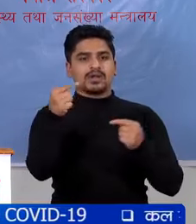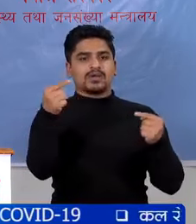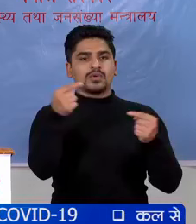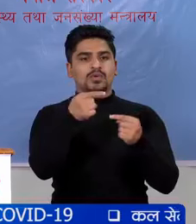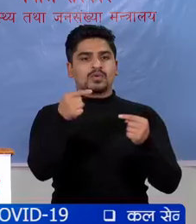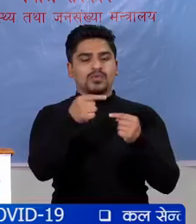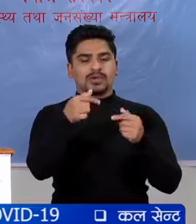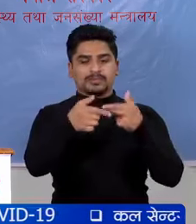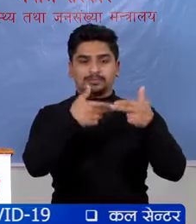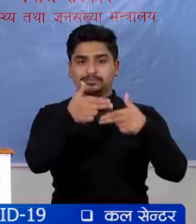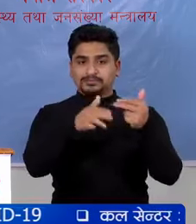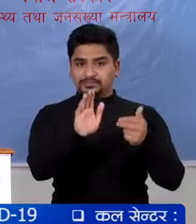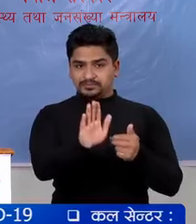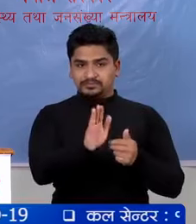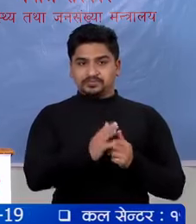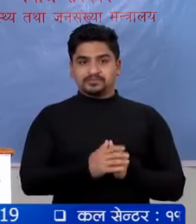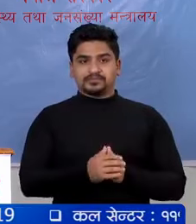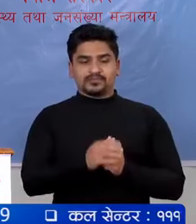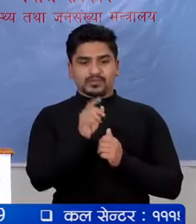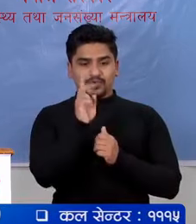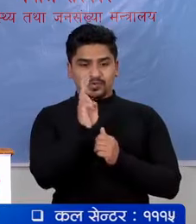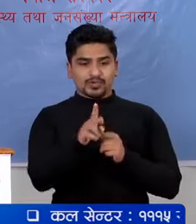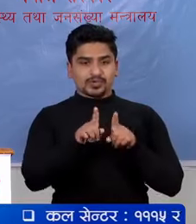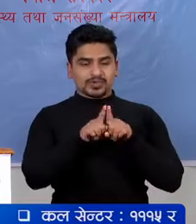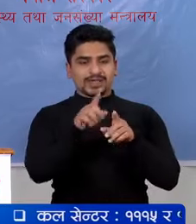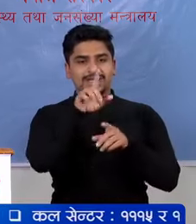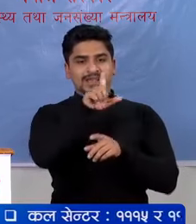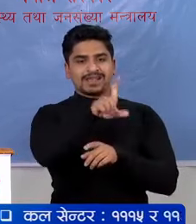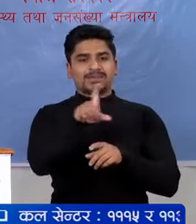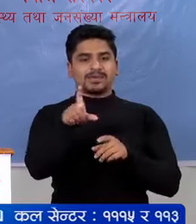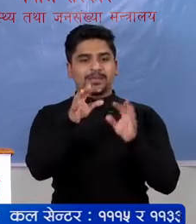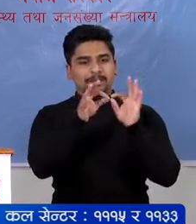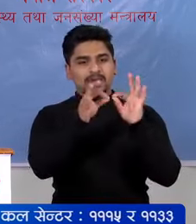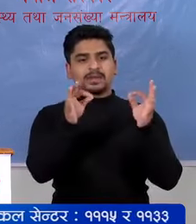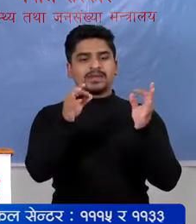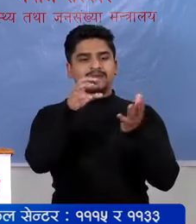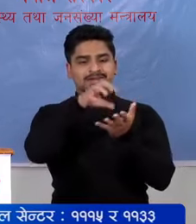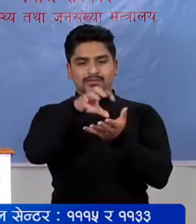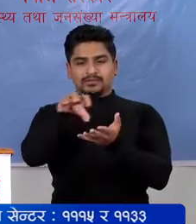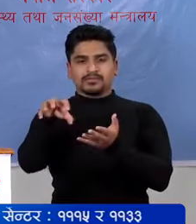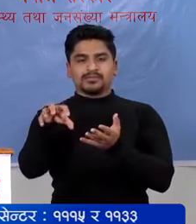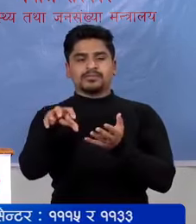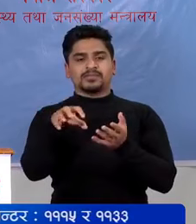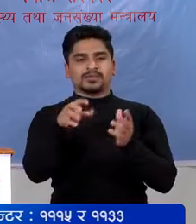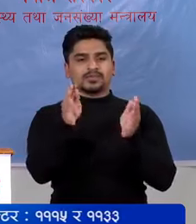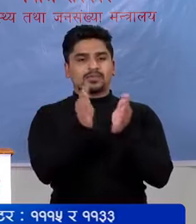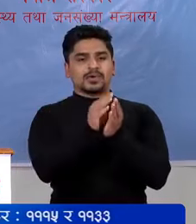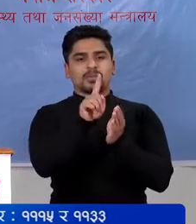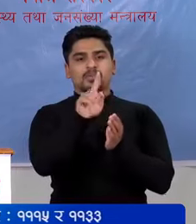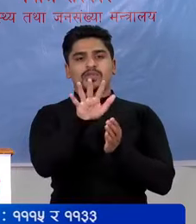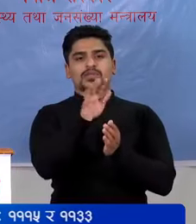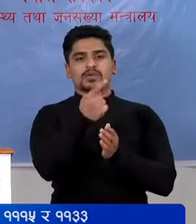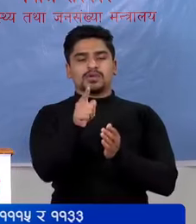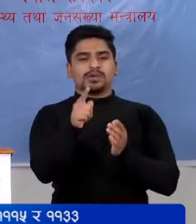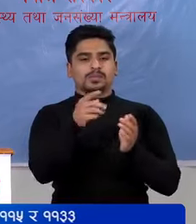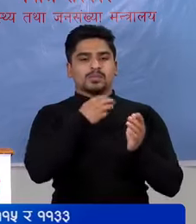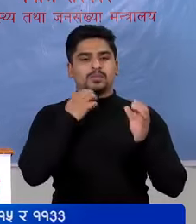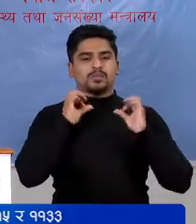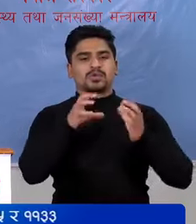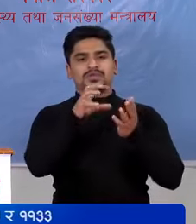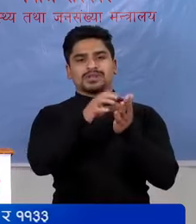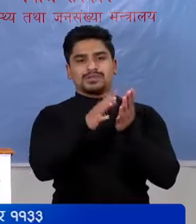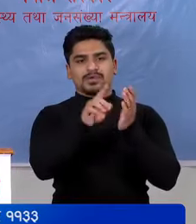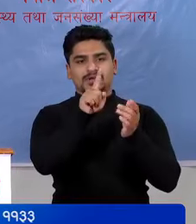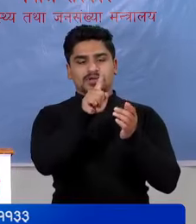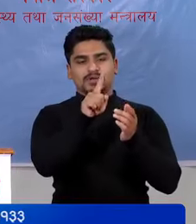अरु रन भाएको अबस्ता छाब। यो संगाई नेपाल को बिभिन्न ठाव मा गरेड़ा जम्मा 15 होटा प्रयोक साला बाट COVID